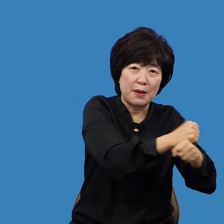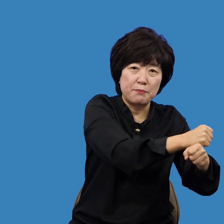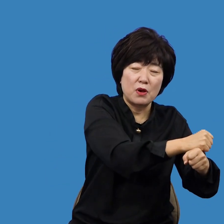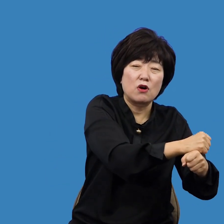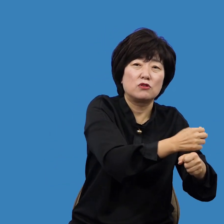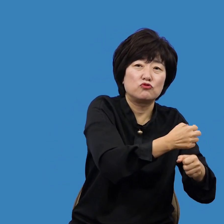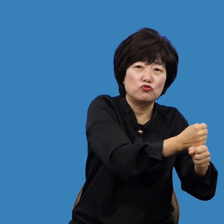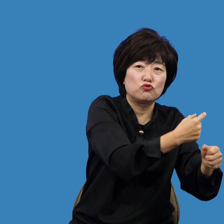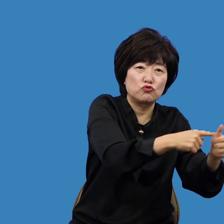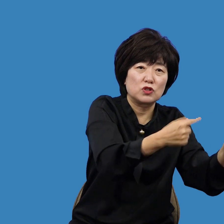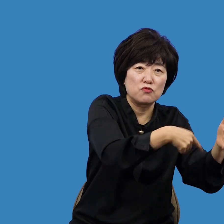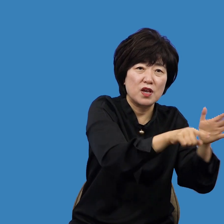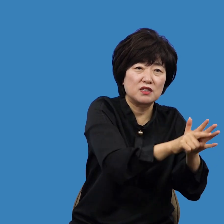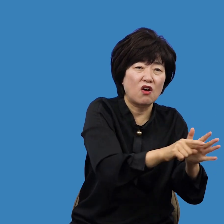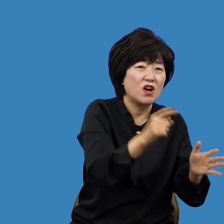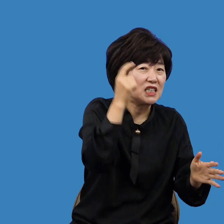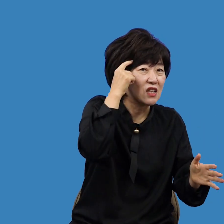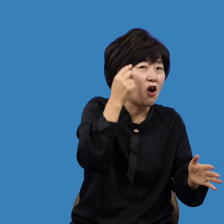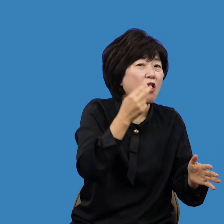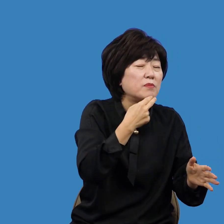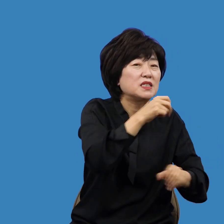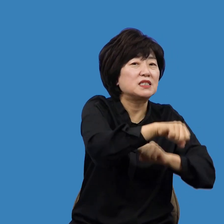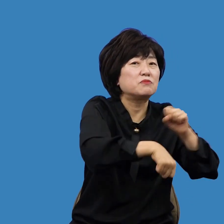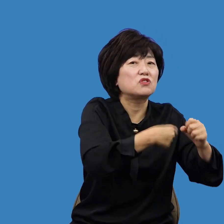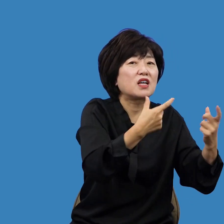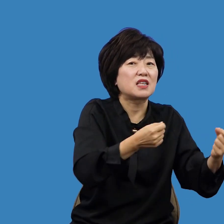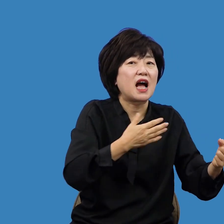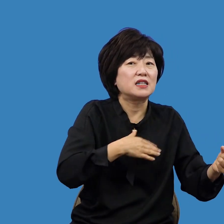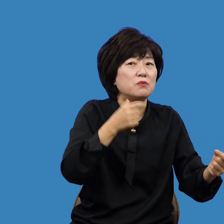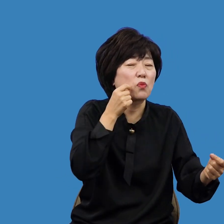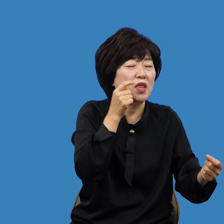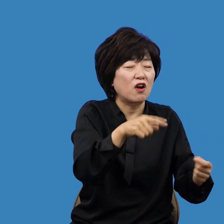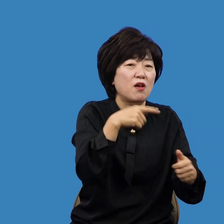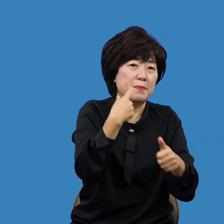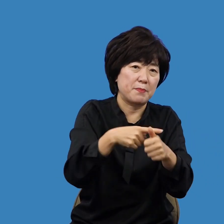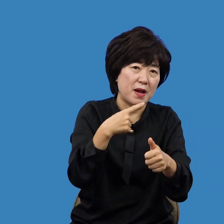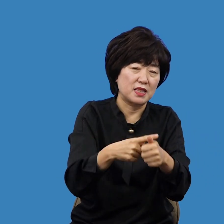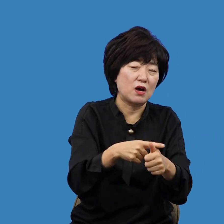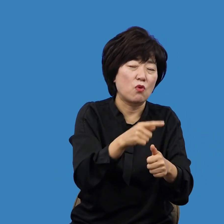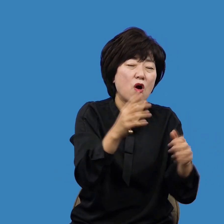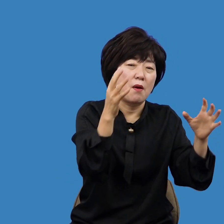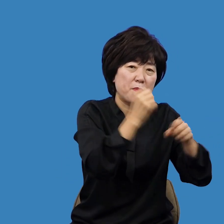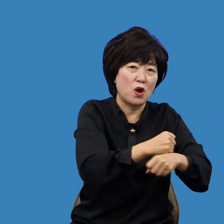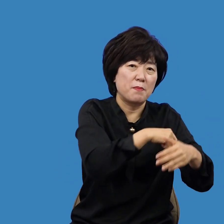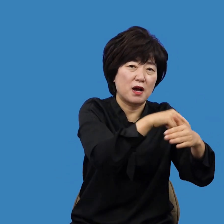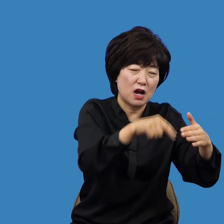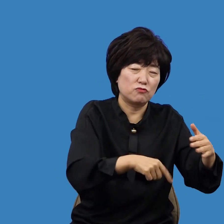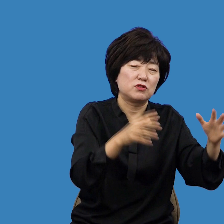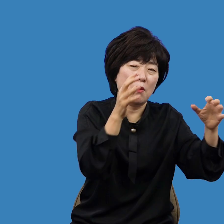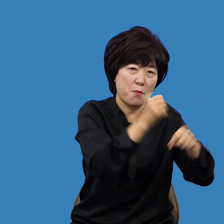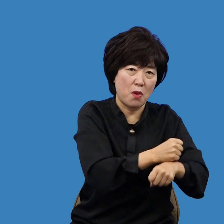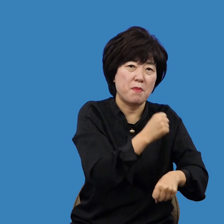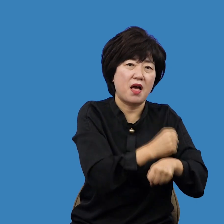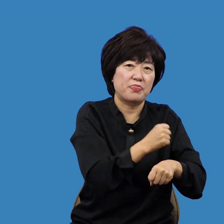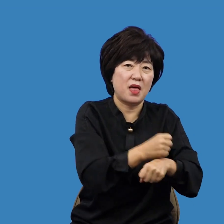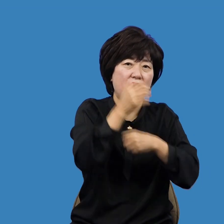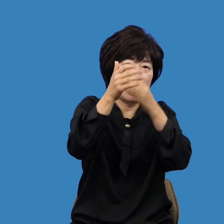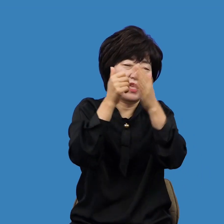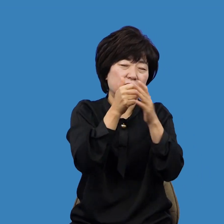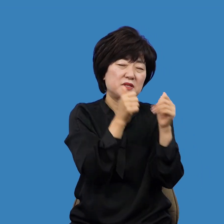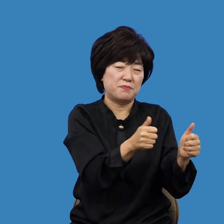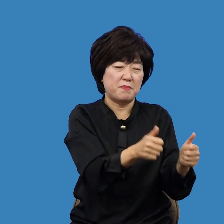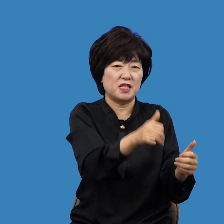이성 없는 짐승 같아서 그 알지 못하는 것을 비방하고 그들의 멸망 가운데서 멸망을 당하며. 그러니까 하나님께서 심판하신다는